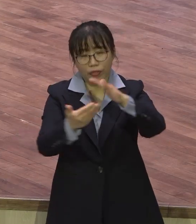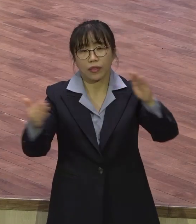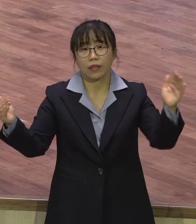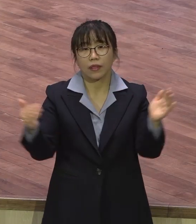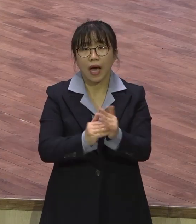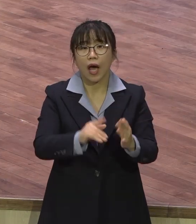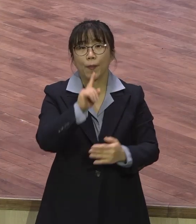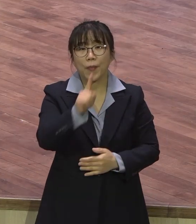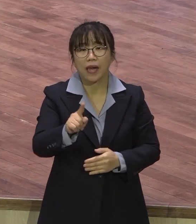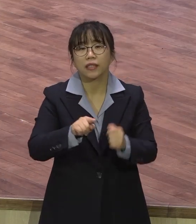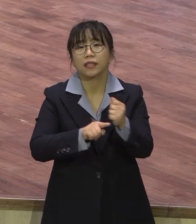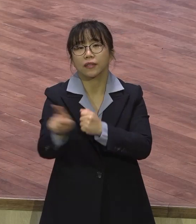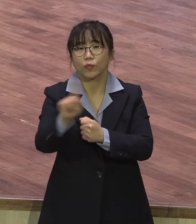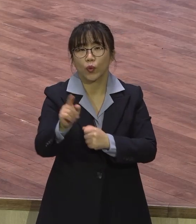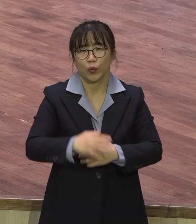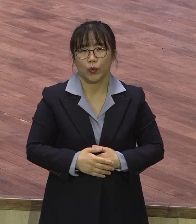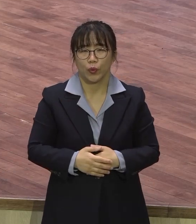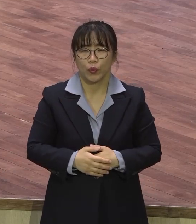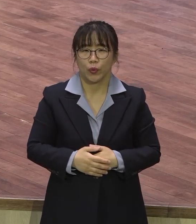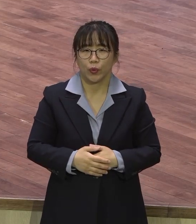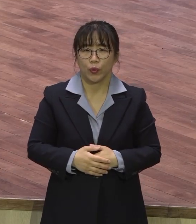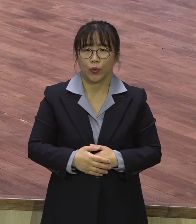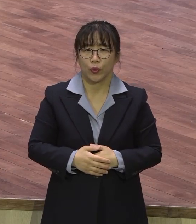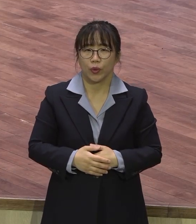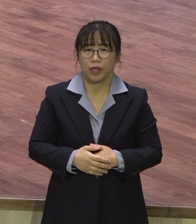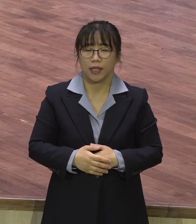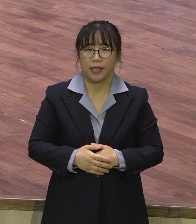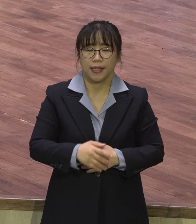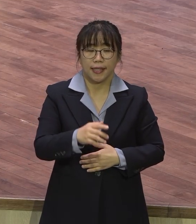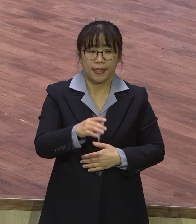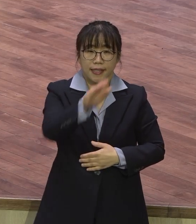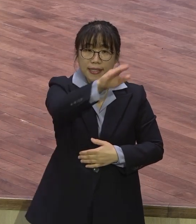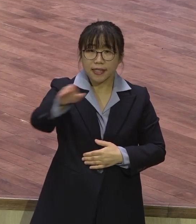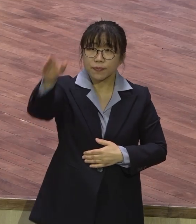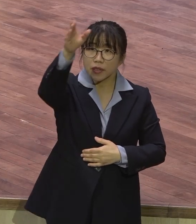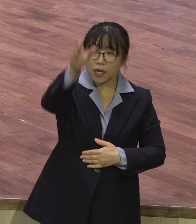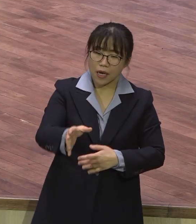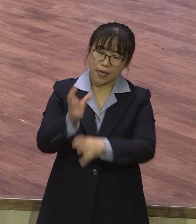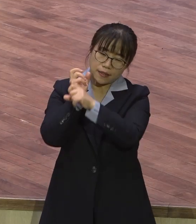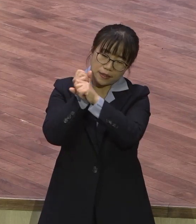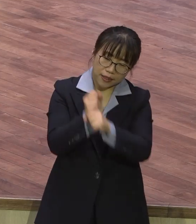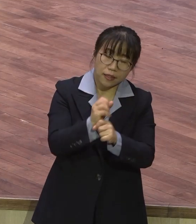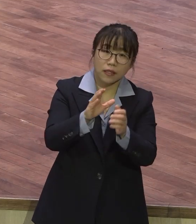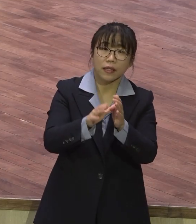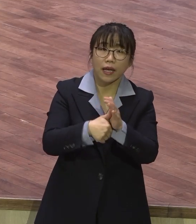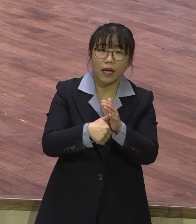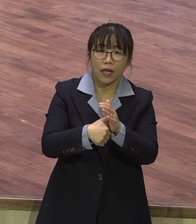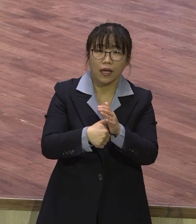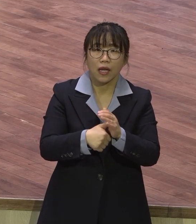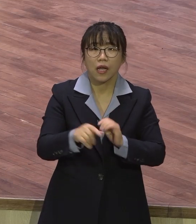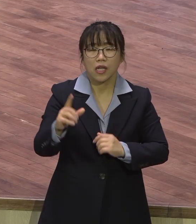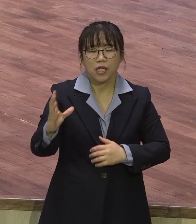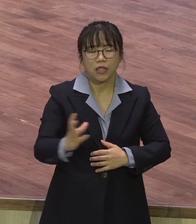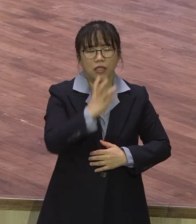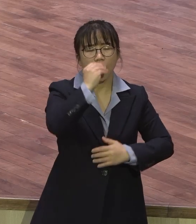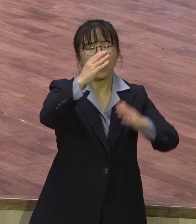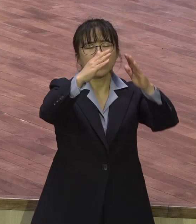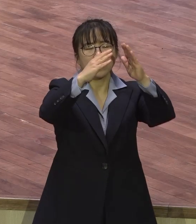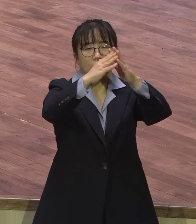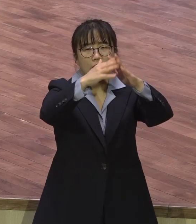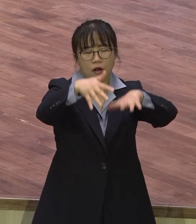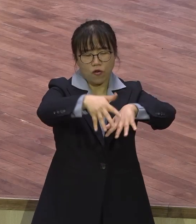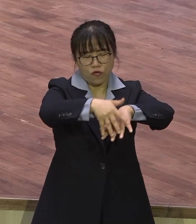십자가에서 운명할 때 지성소와 성소 휘장이 쫙 대각선으로 찢어졌어요 이게